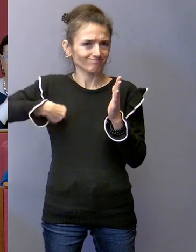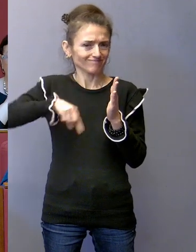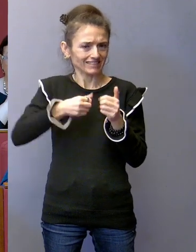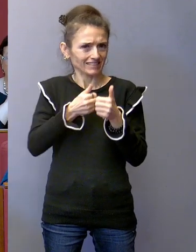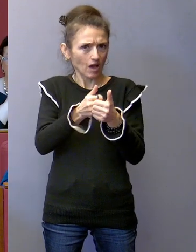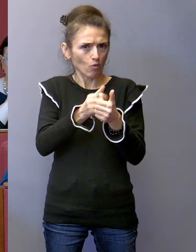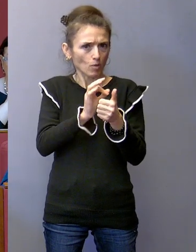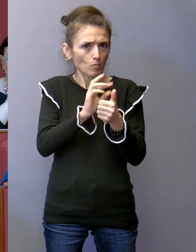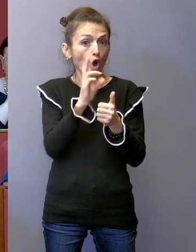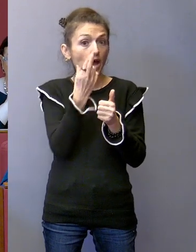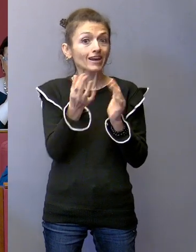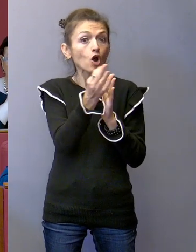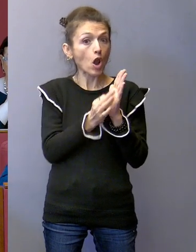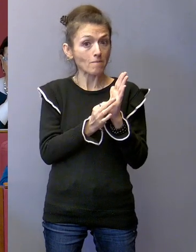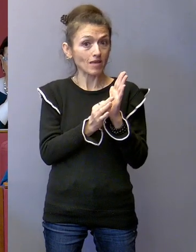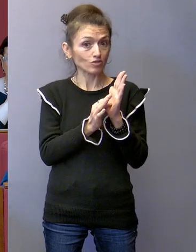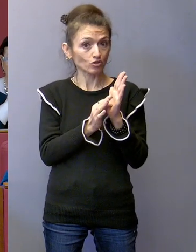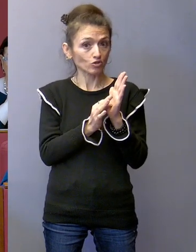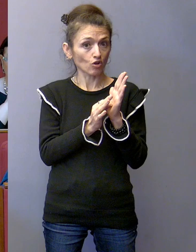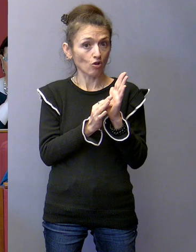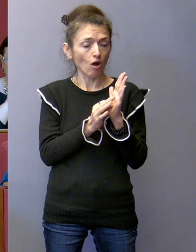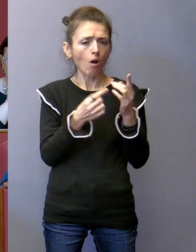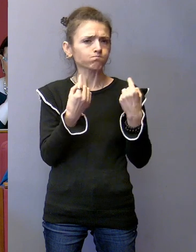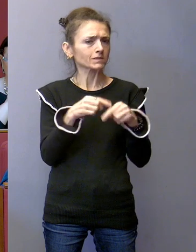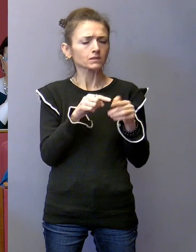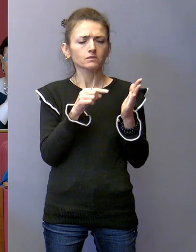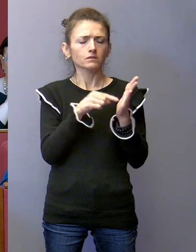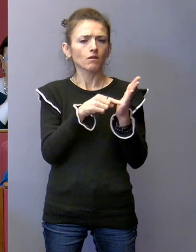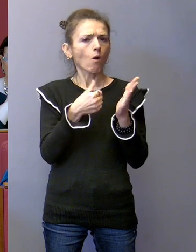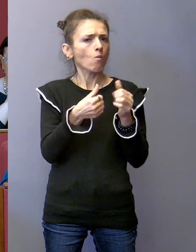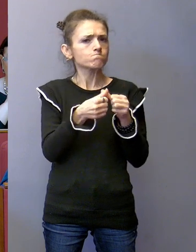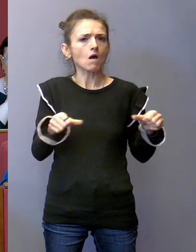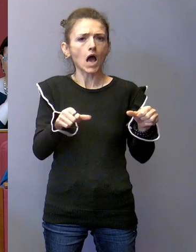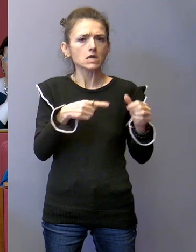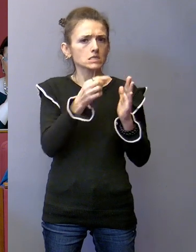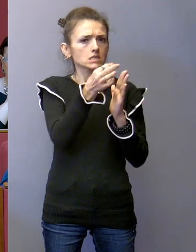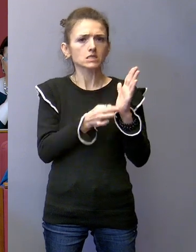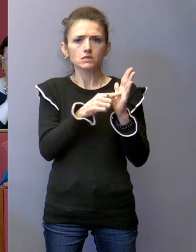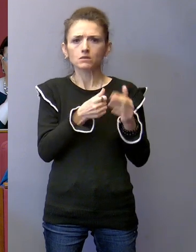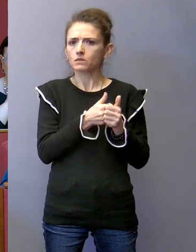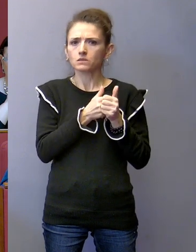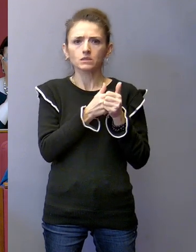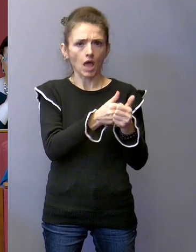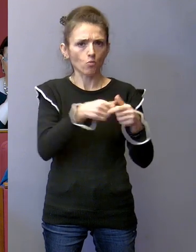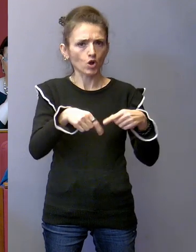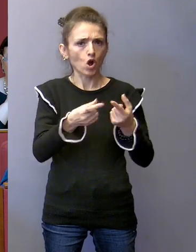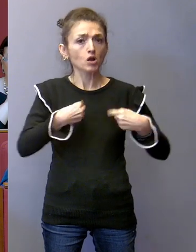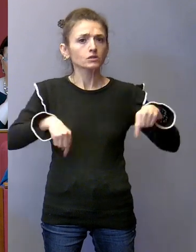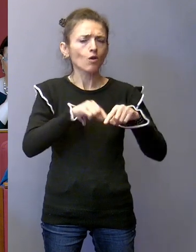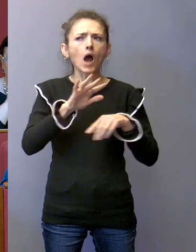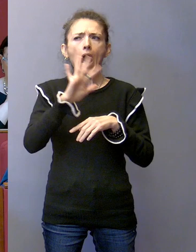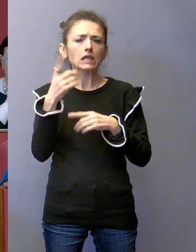regolamento e il regolamento come dire è lo strumento che noi dobbiamo applicare in questo consiglio anche se in altre sedi